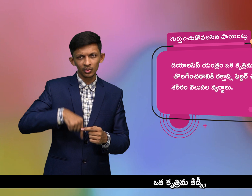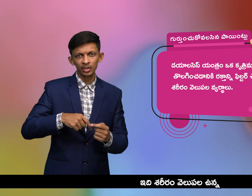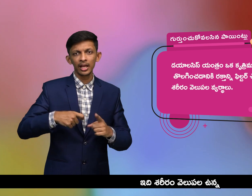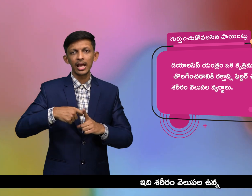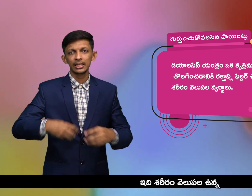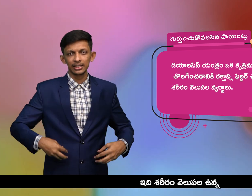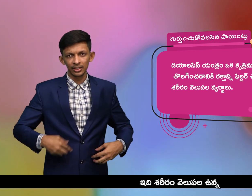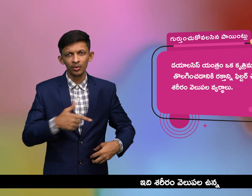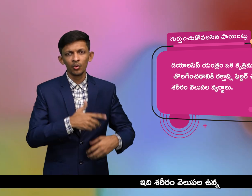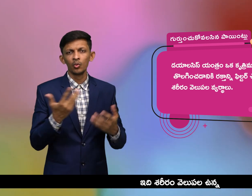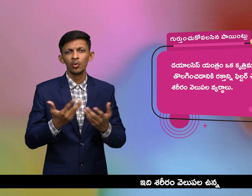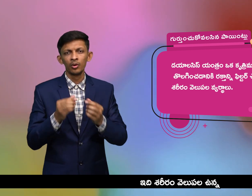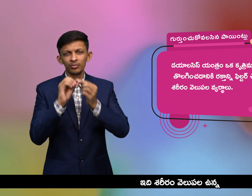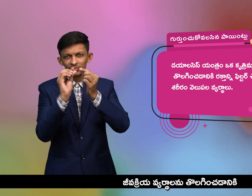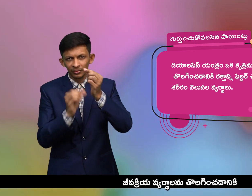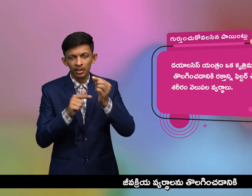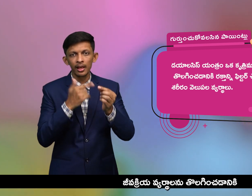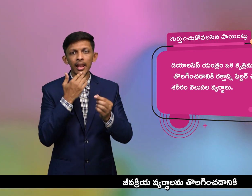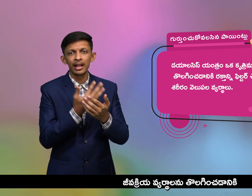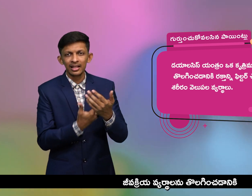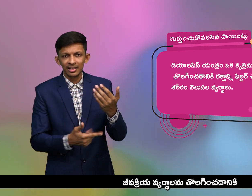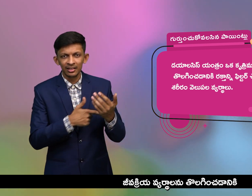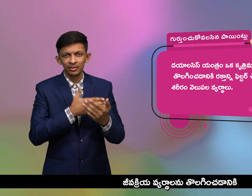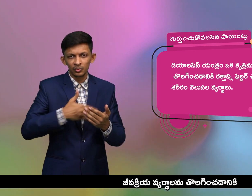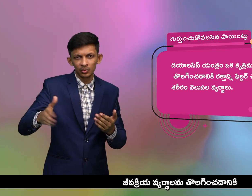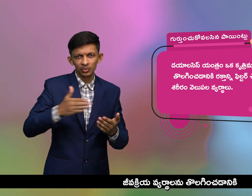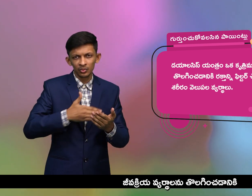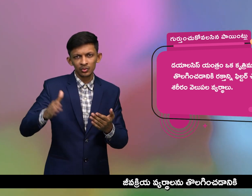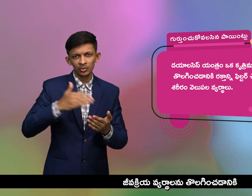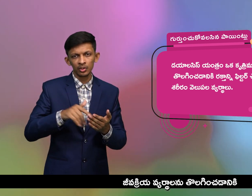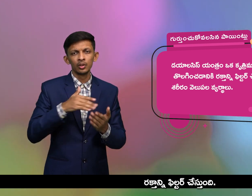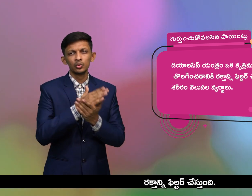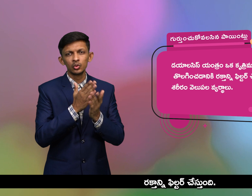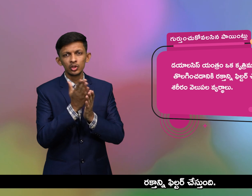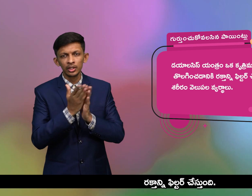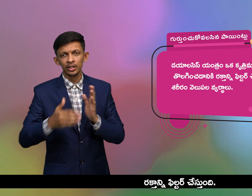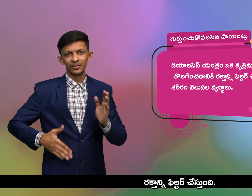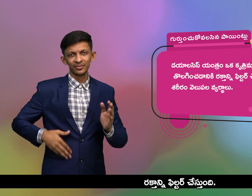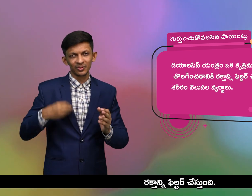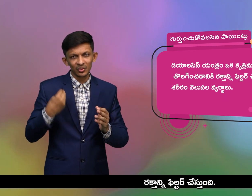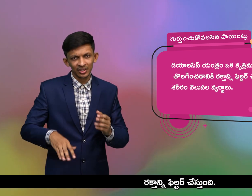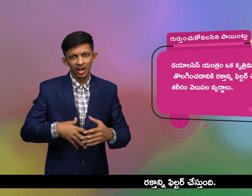ఇది శరీరం వెలుపలి ఉన్న జీవక్రియ వ్యర్థాలను తొలగించడానికి రక్తాన్ని ఫిల్టర్ చేస్తుంది.